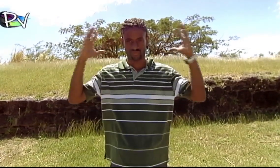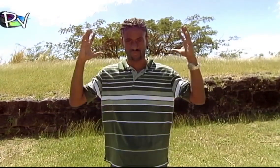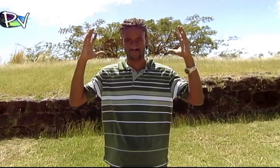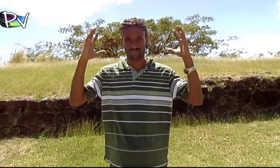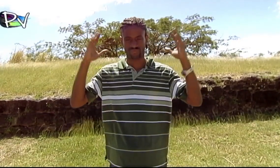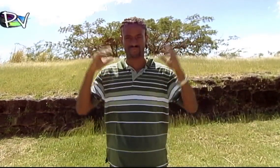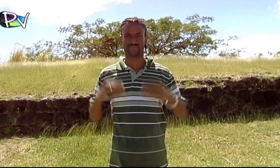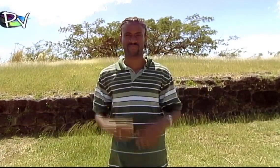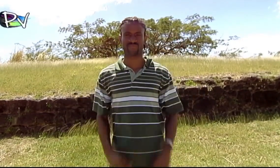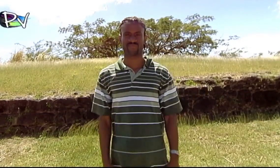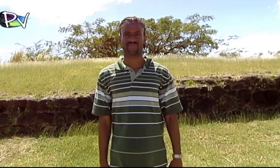Grosse tête.